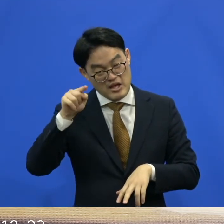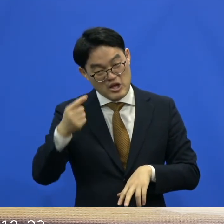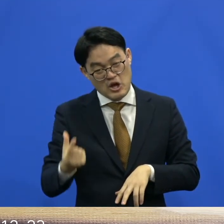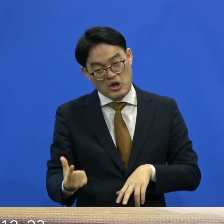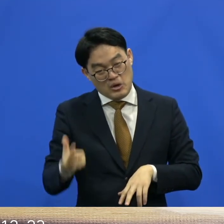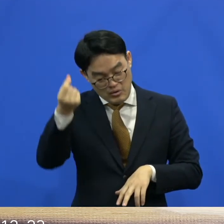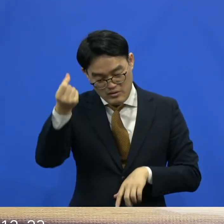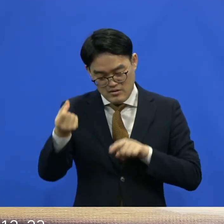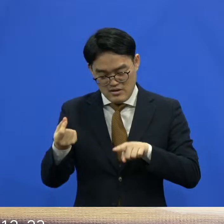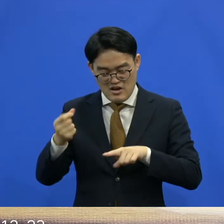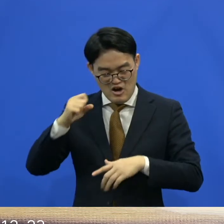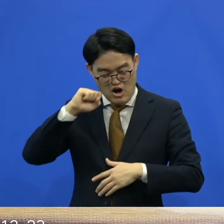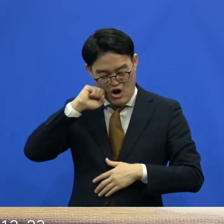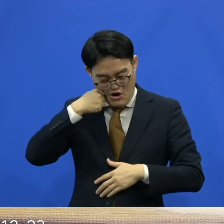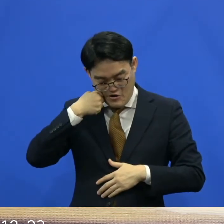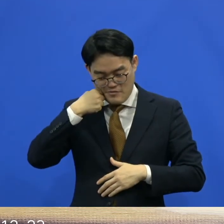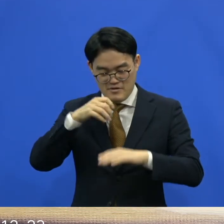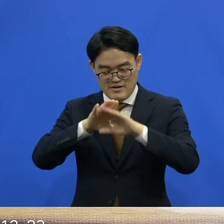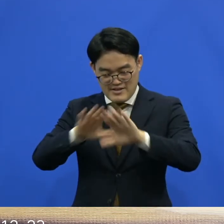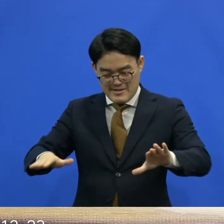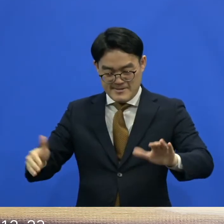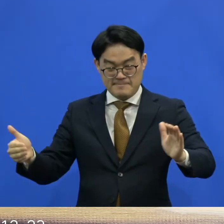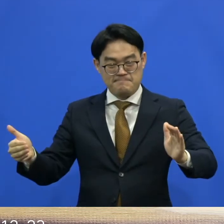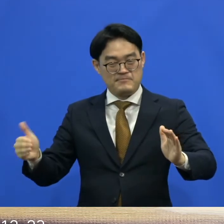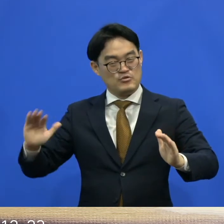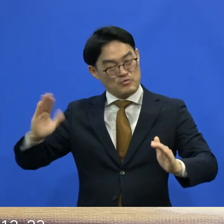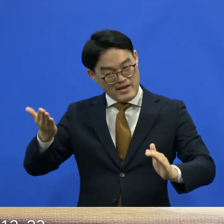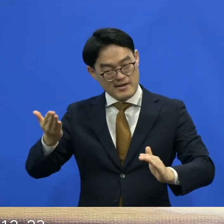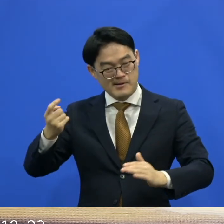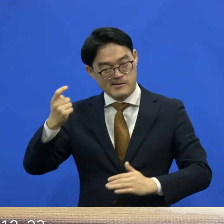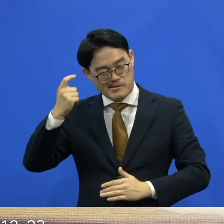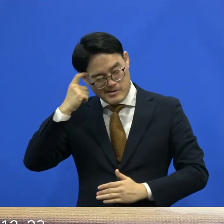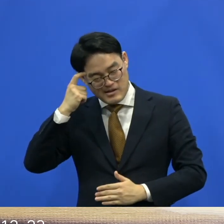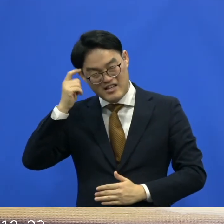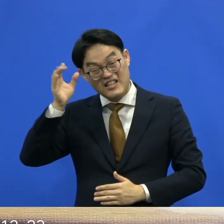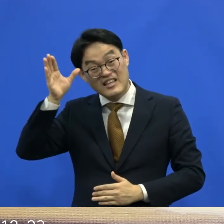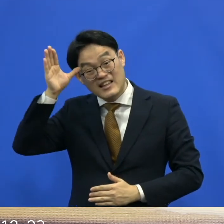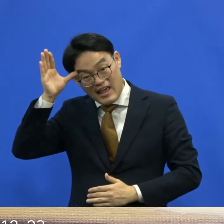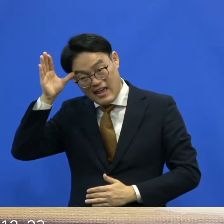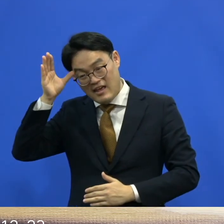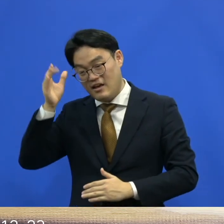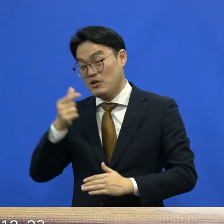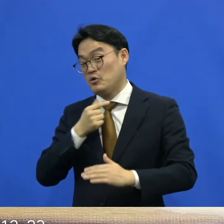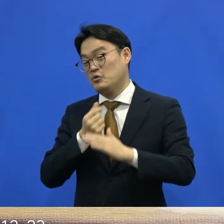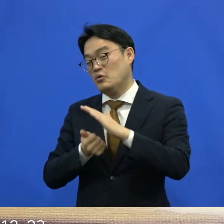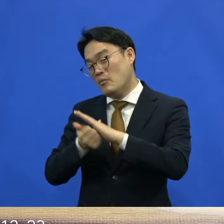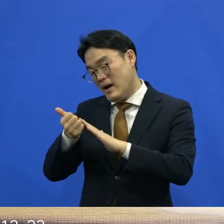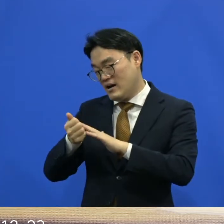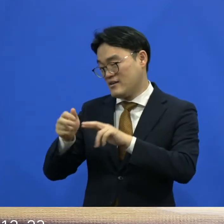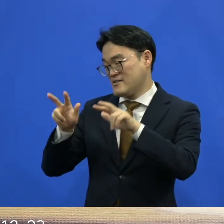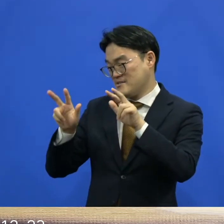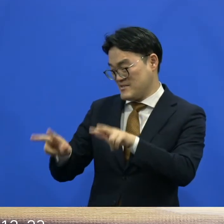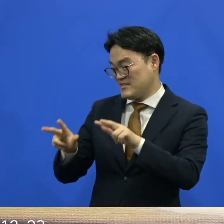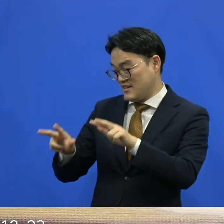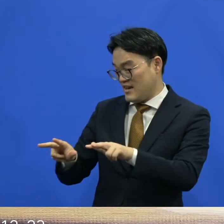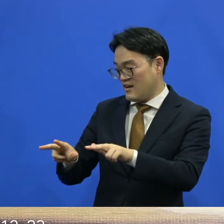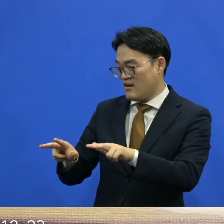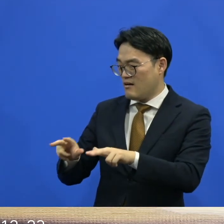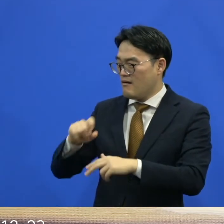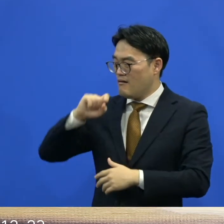이 어려운 상황이 풀려질 것이라고 하는 희망. 곧 문제가 해결될 거야.